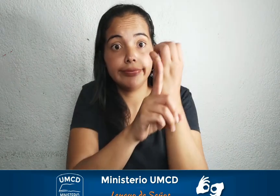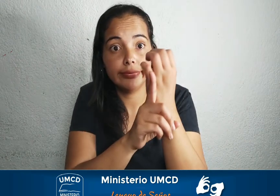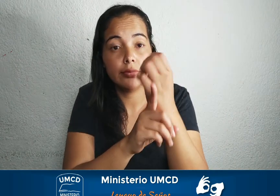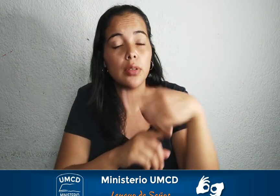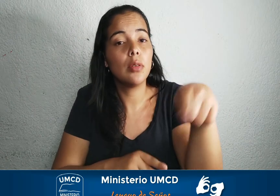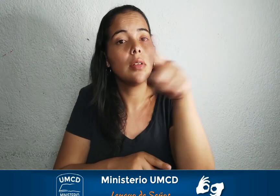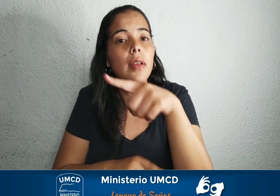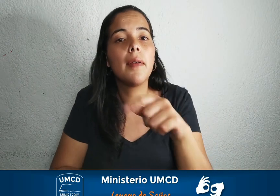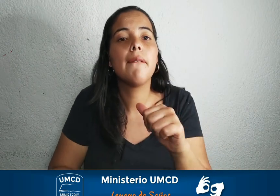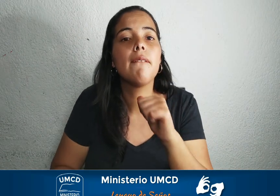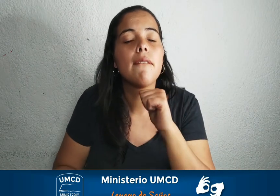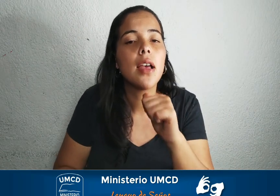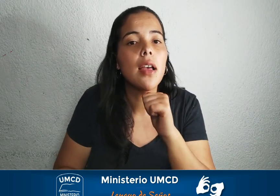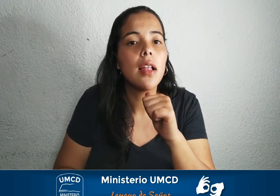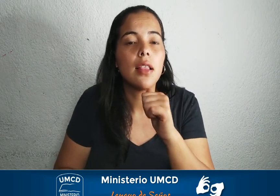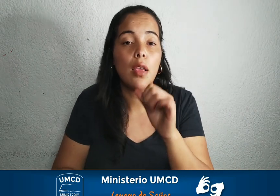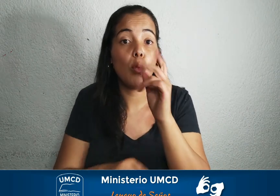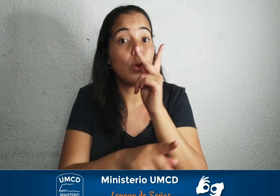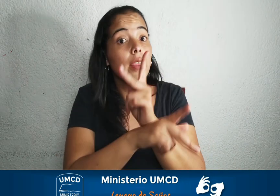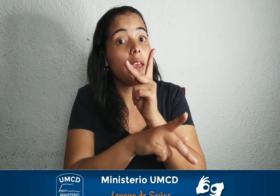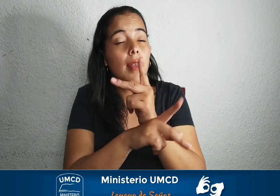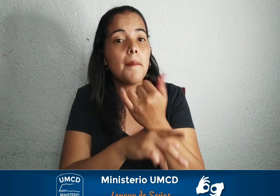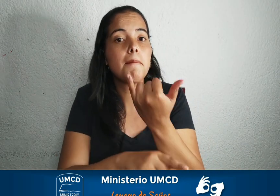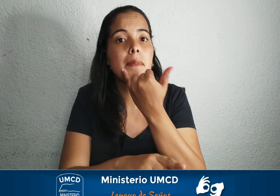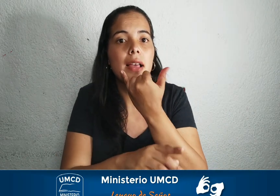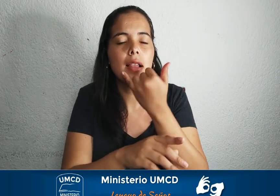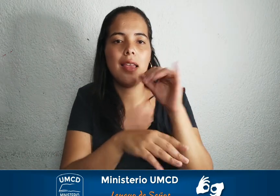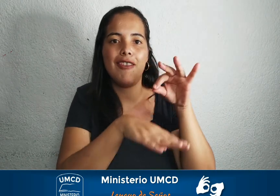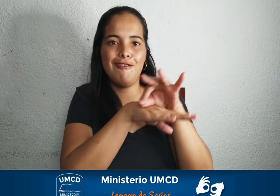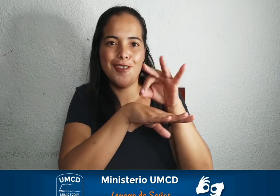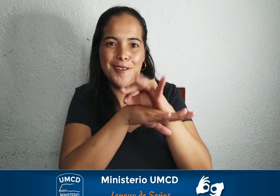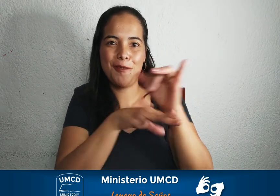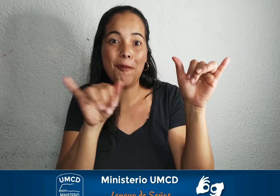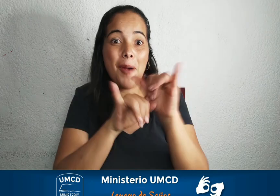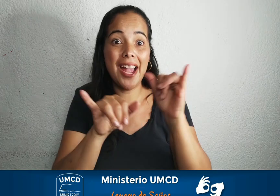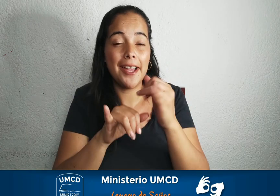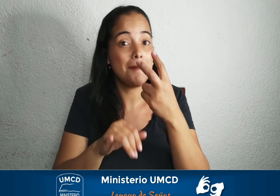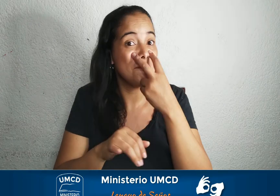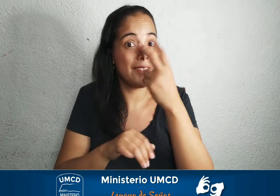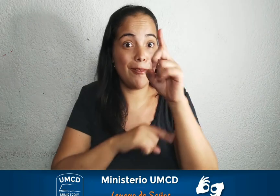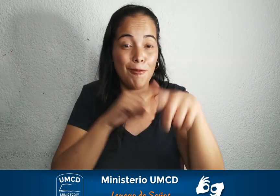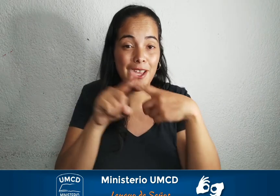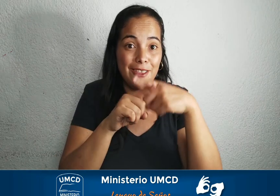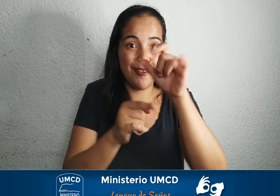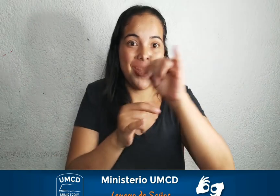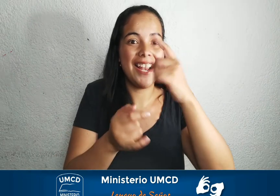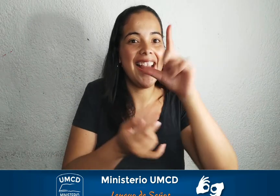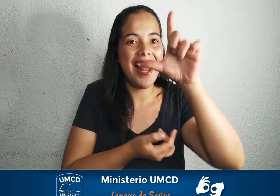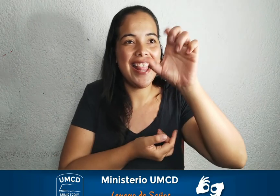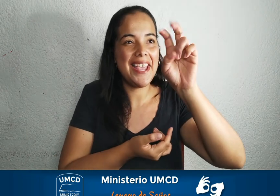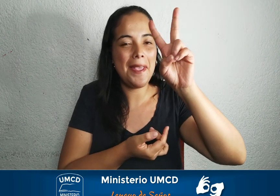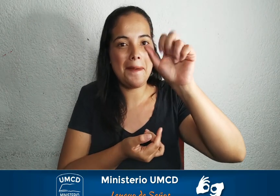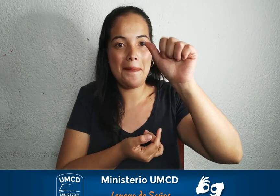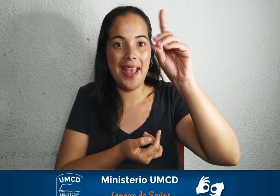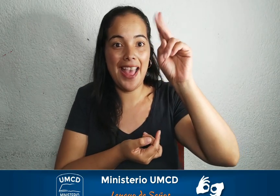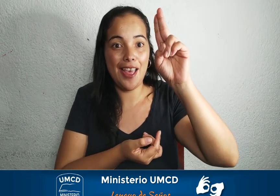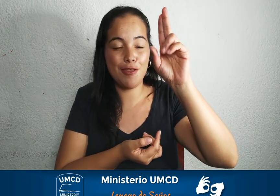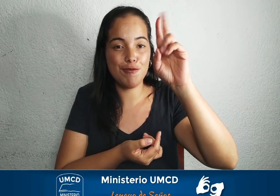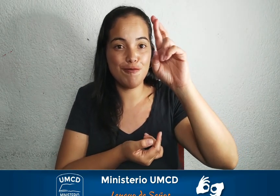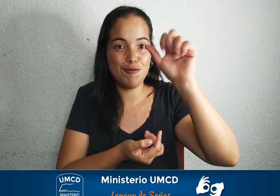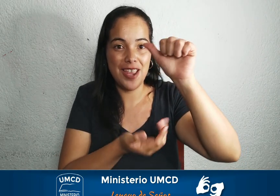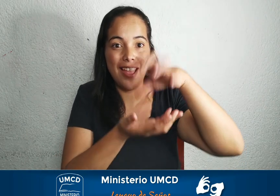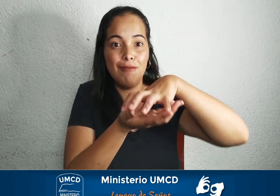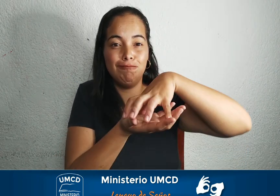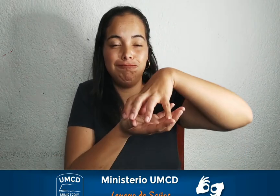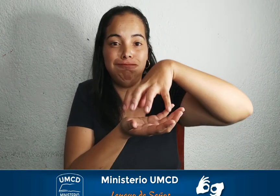más importante: la mala influencia. La levadura en este caso generalmente está asociada en la Biblia